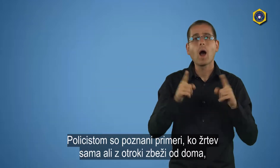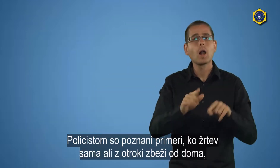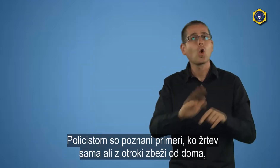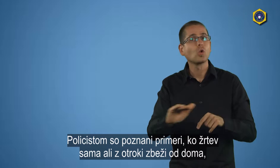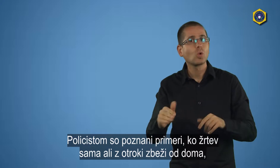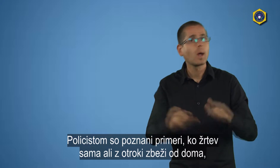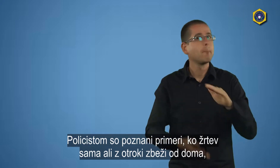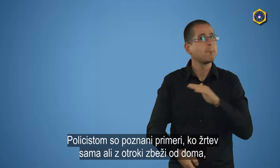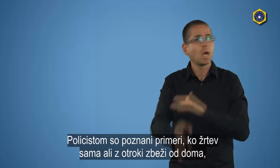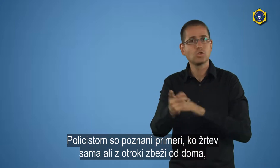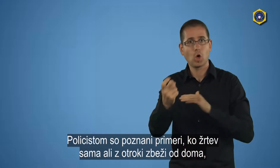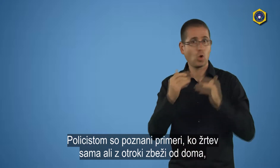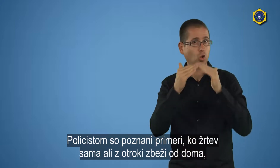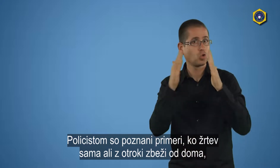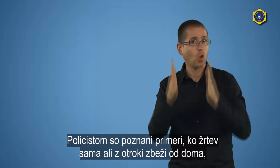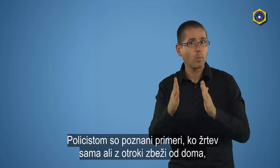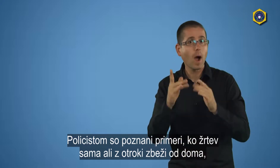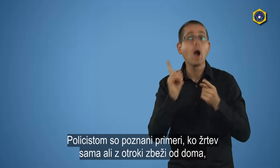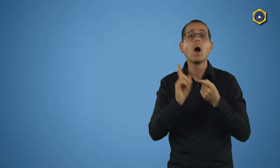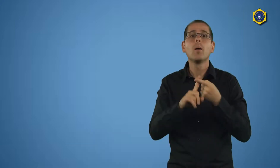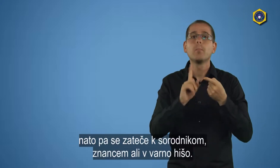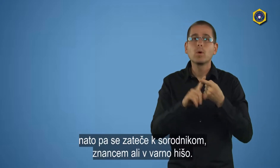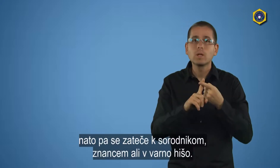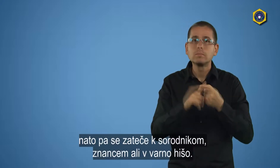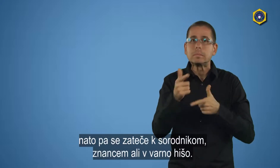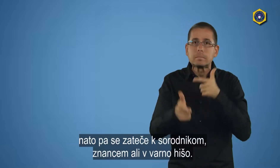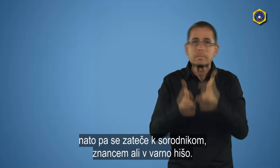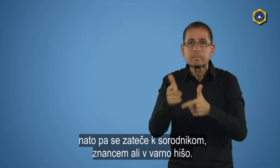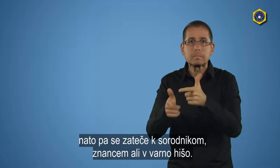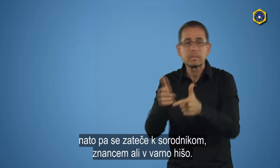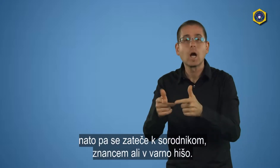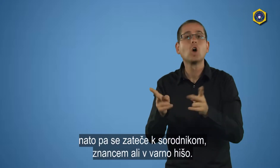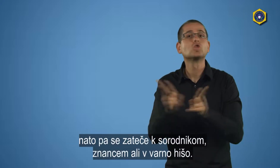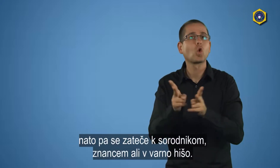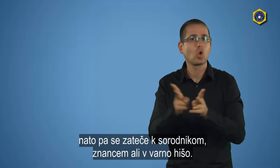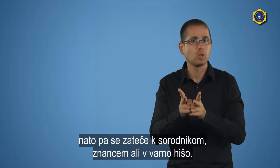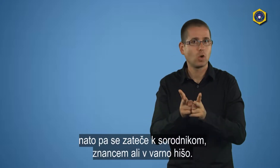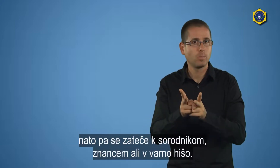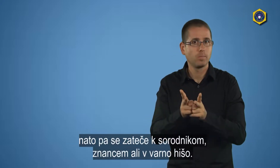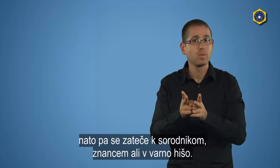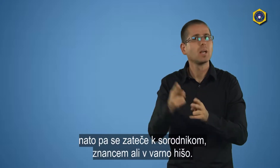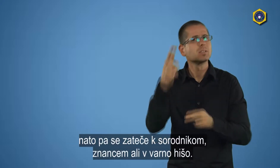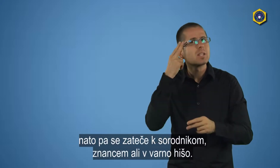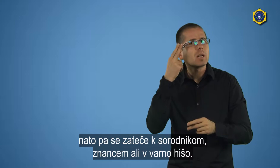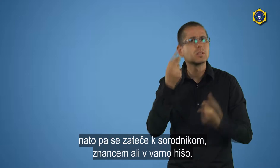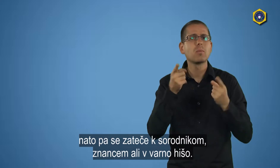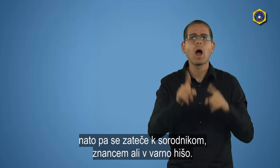otroki zbeži od doma, nato pa se zateče k sorodnikom, znancem ali v varno hišo.